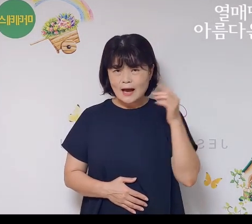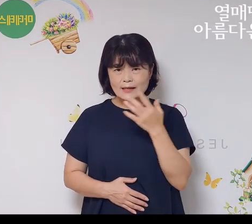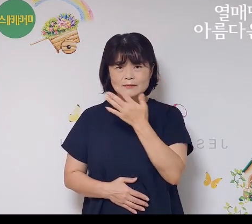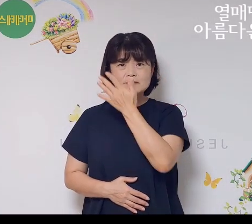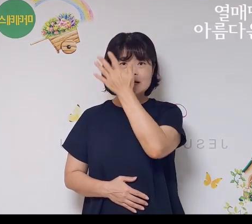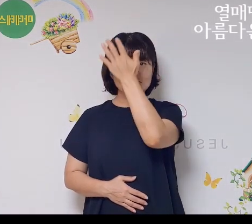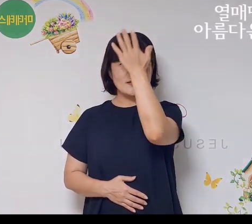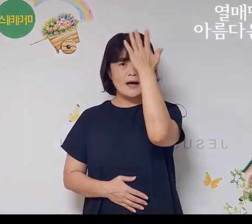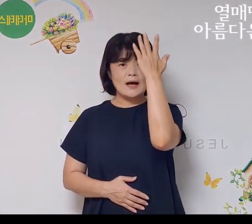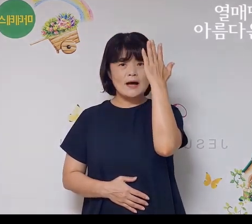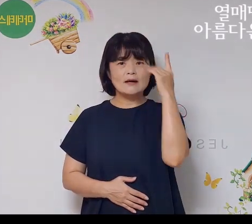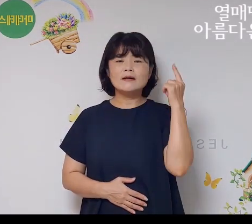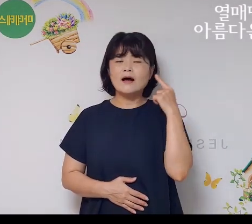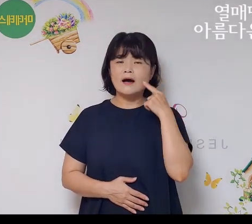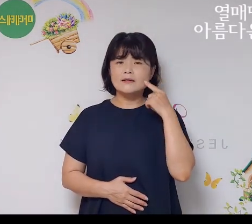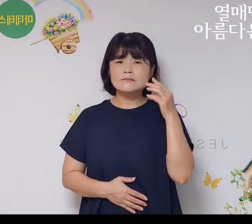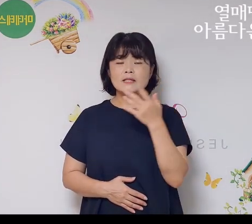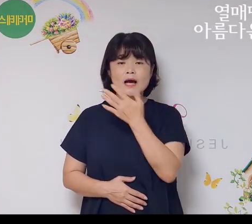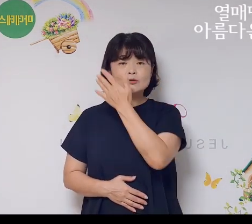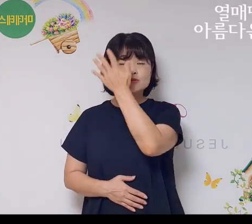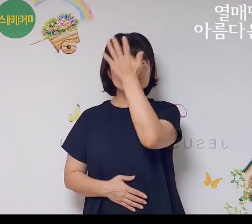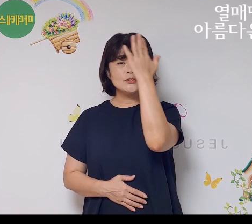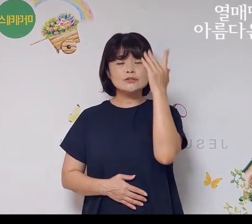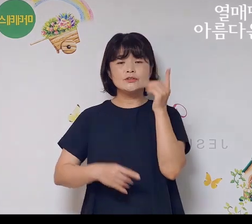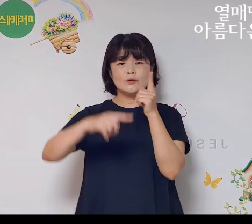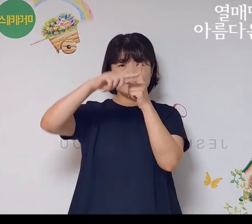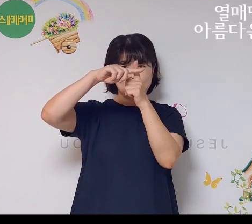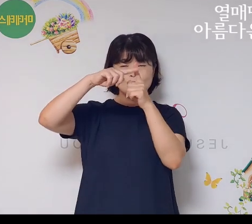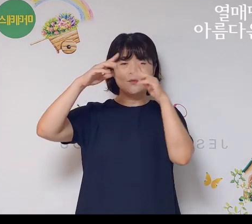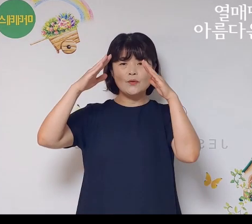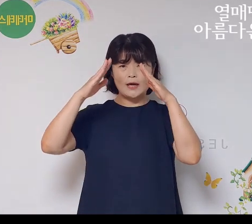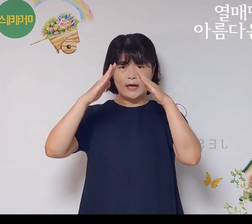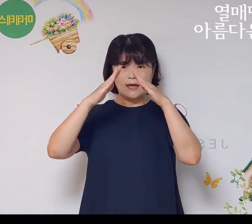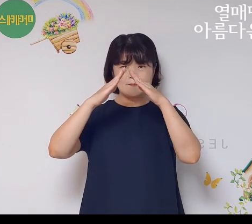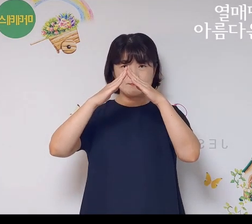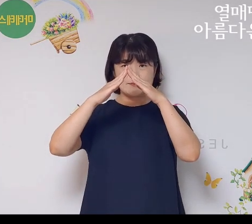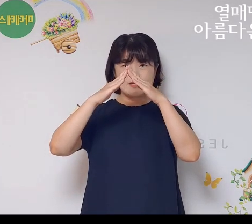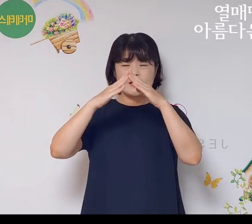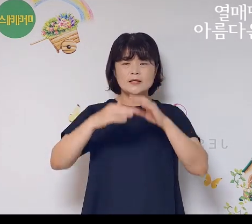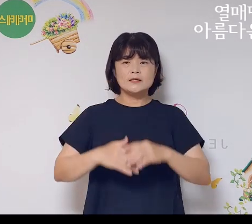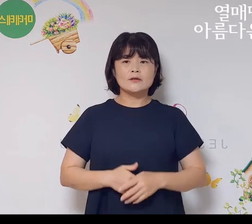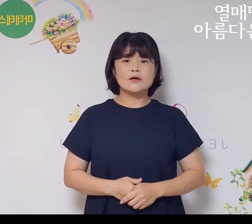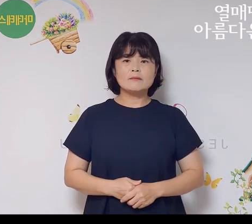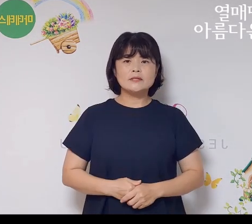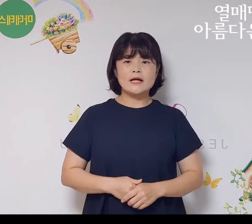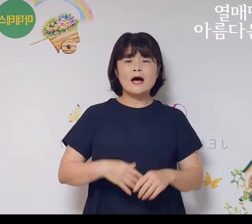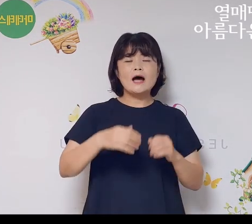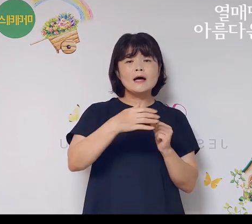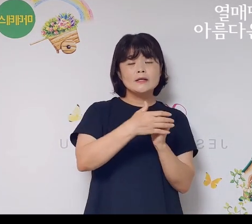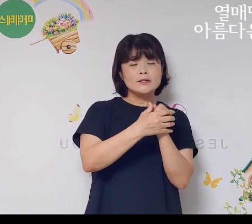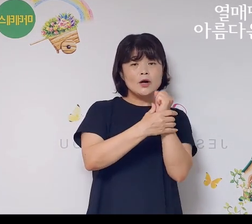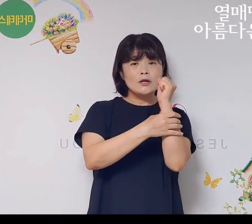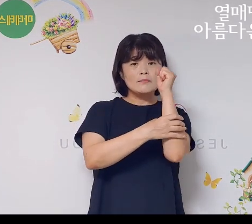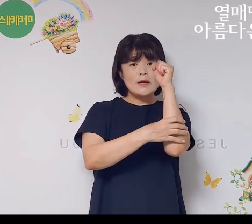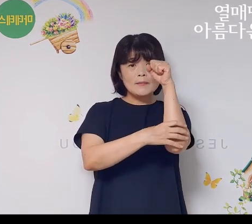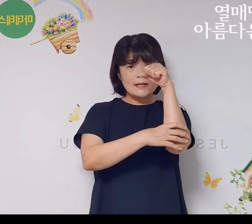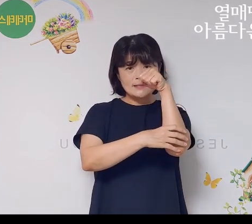아름다운 교회. 연결합니다. 열매